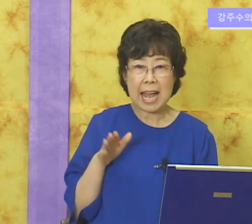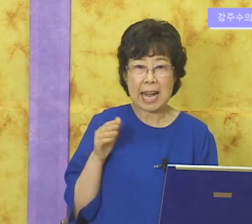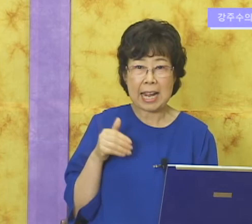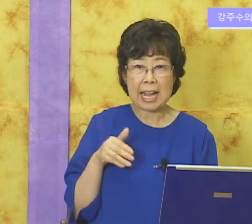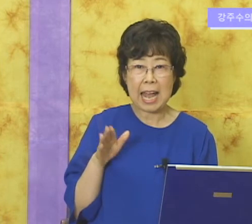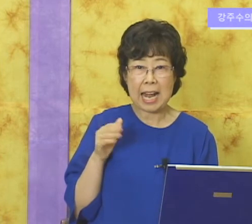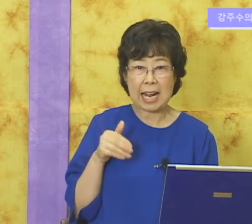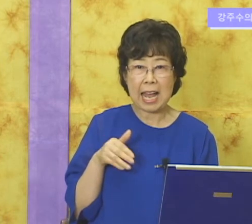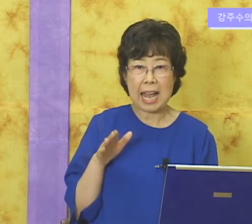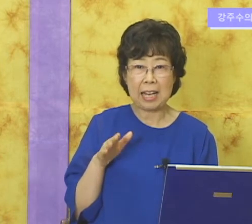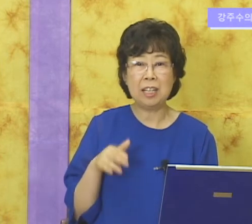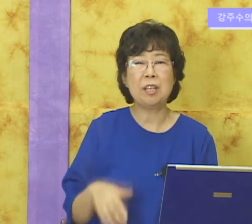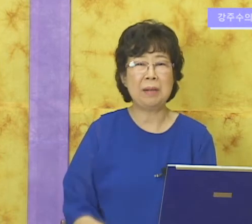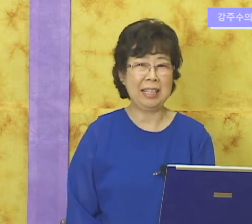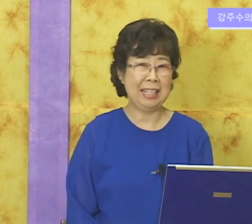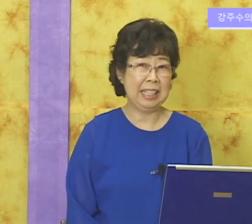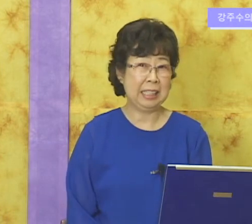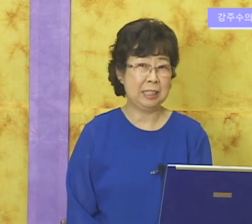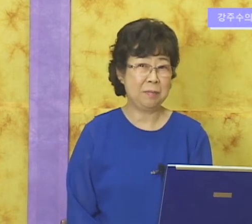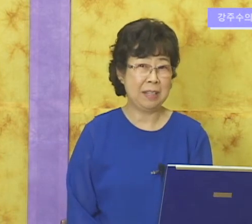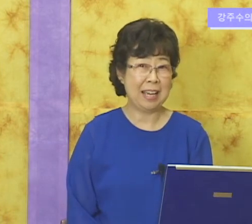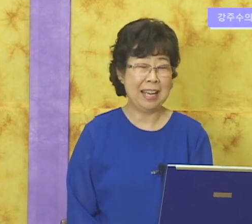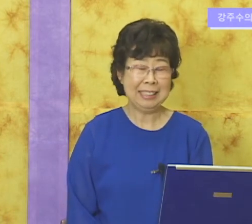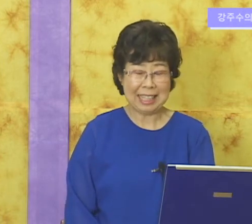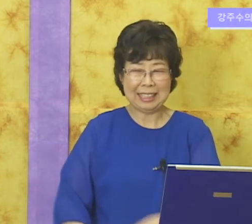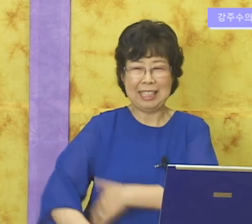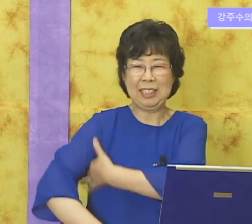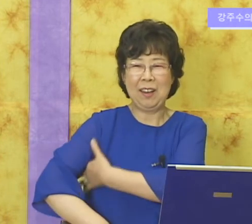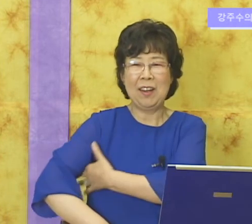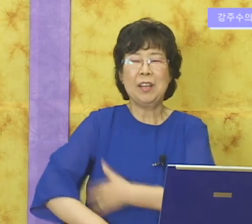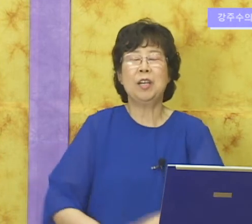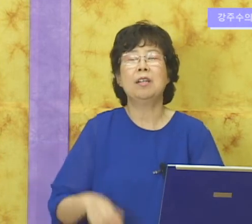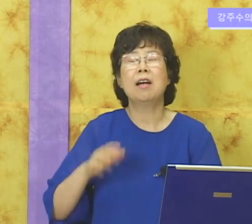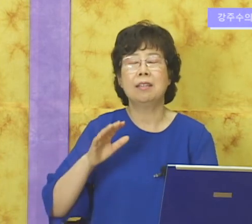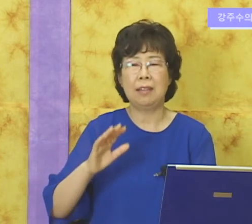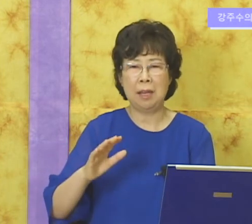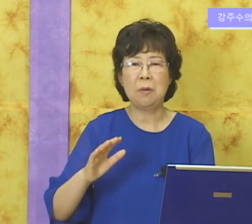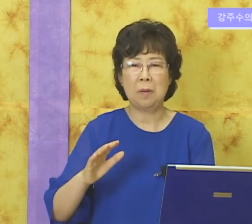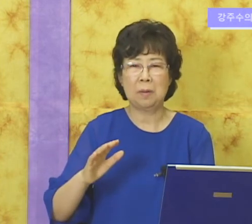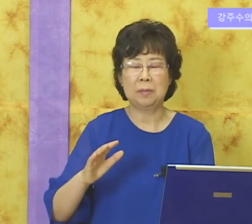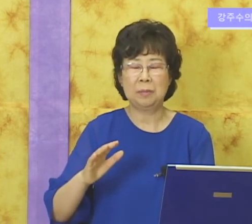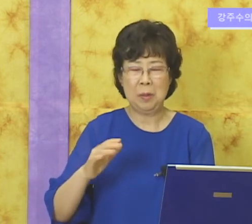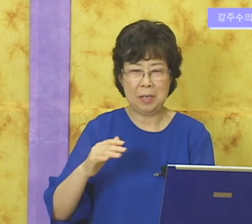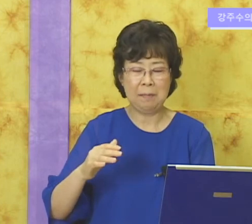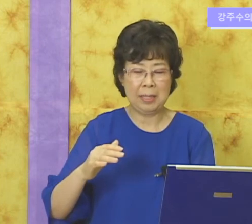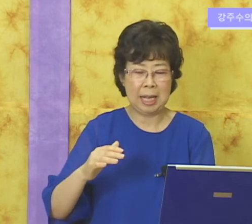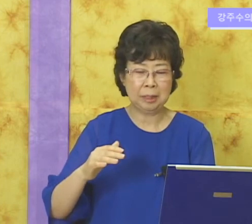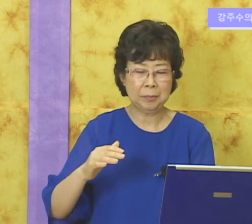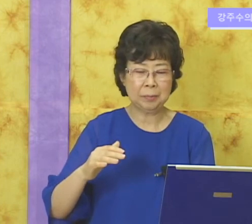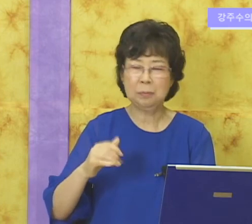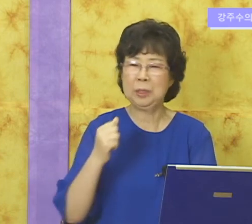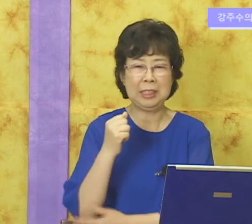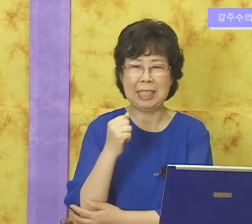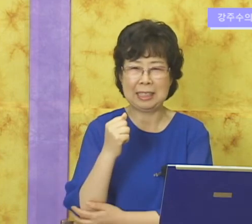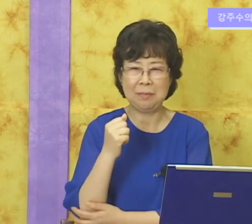가라 이렇게밖에 안 되지 않습니까? 자, 그래서 겨드랑은 떼고 표현합니다. 붙이지